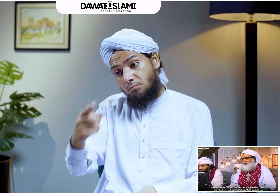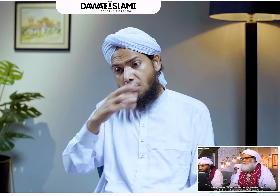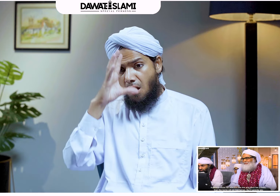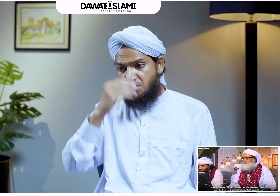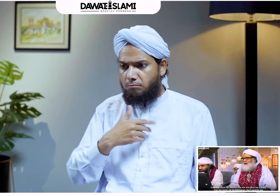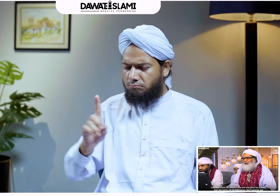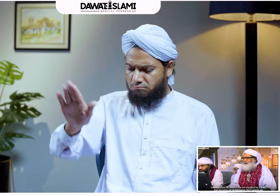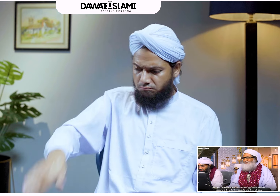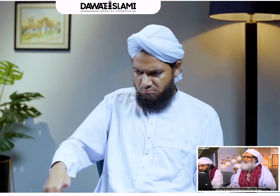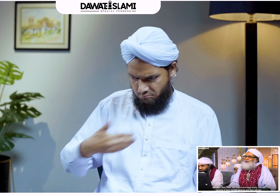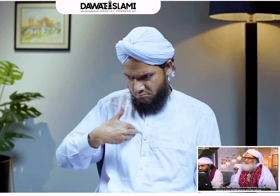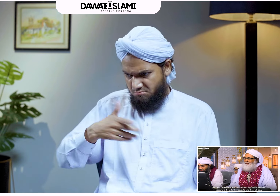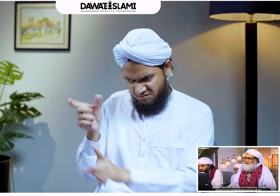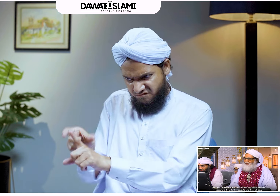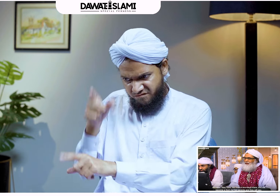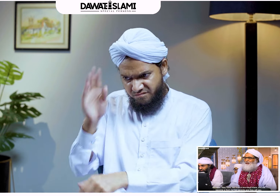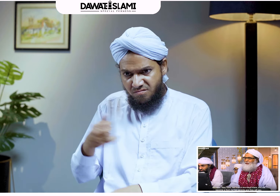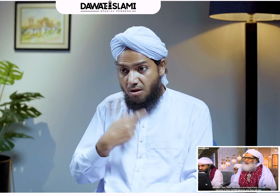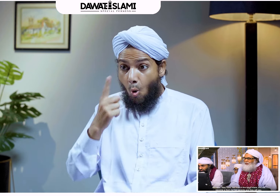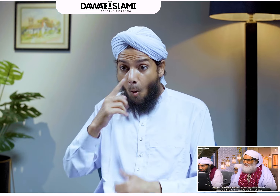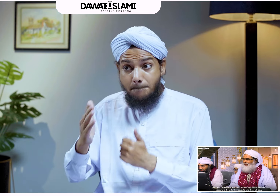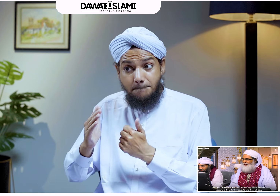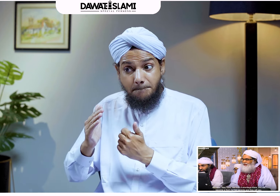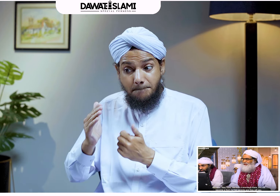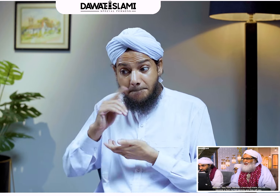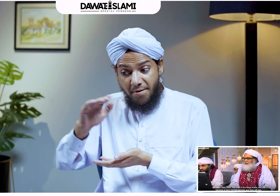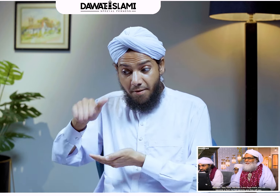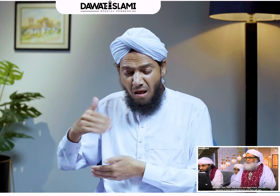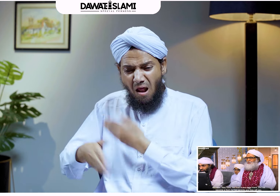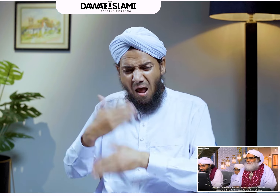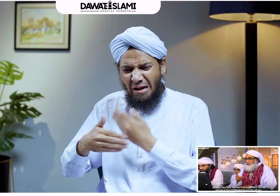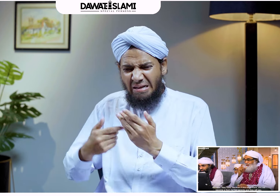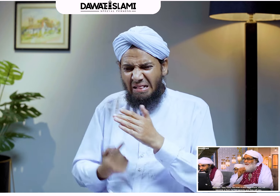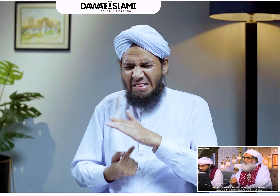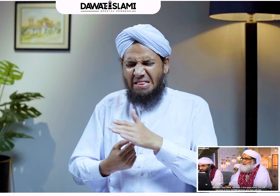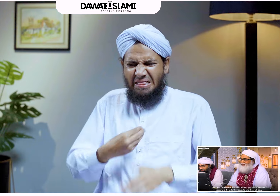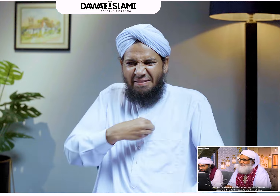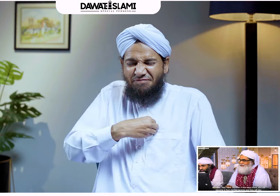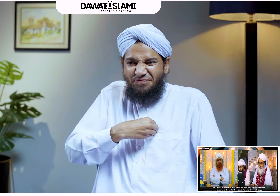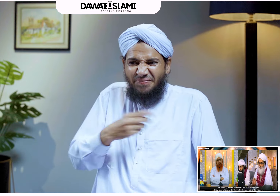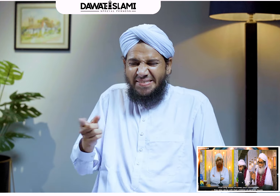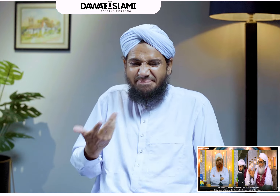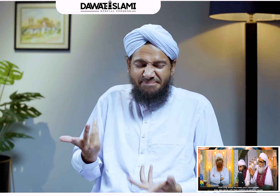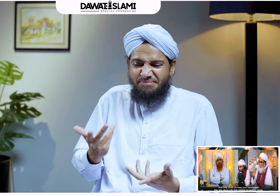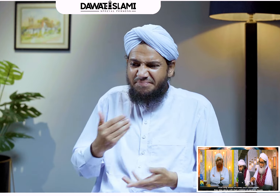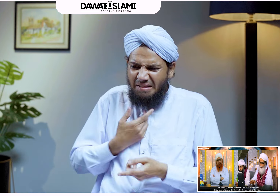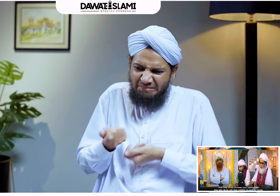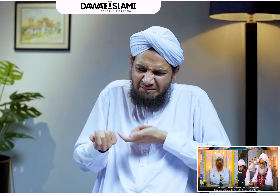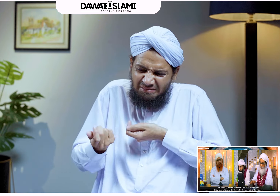لیکن ماں باپ بولیں گے ٹھیک ہے پڑھی رہے, لیکن پھر یہ پڑھی رہے گی نا, پھر ماں باپ کو کانٹا بن جائے گی کہ اب تیرے کب تک پالیں.